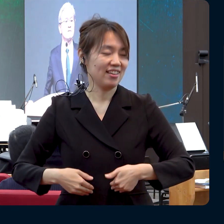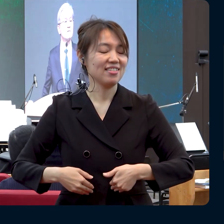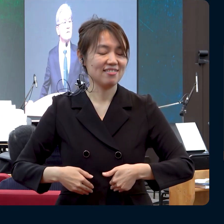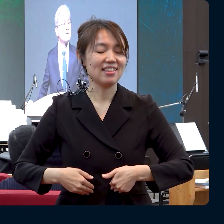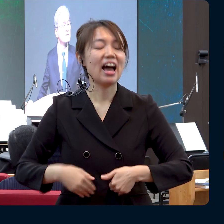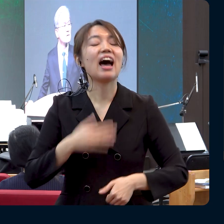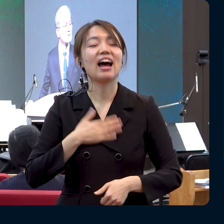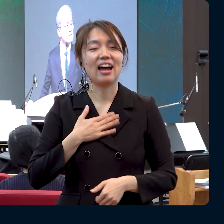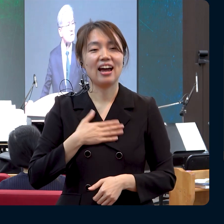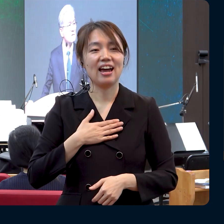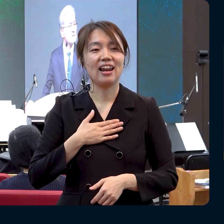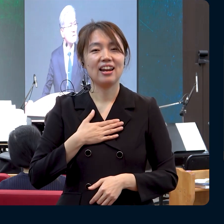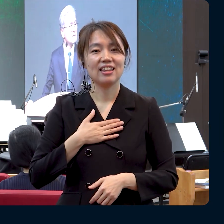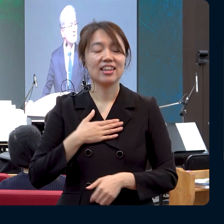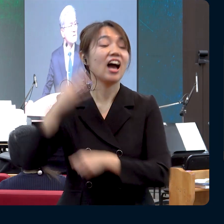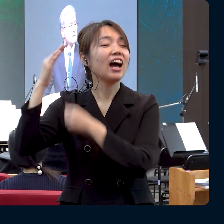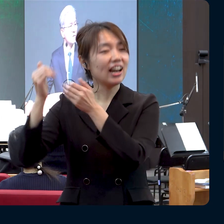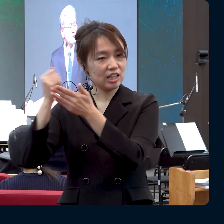결론이에요.